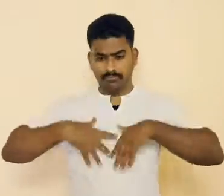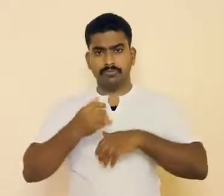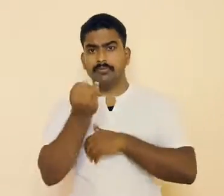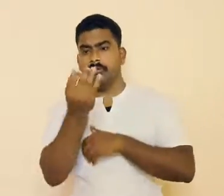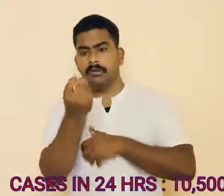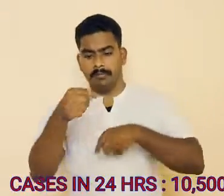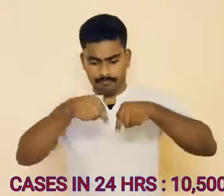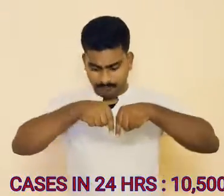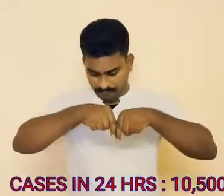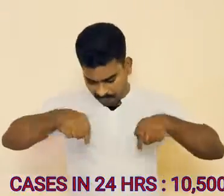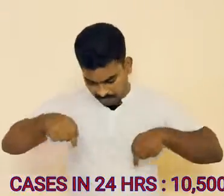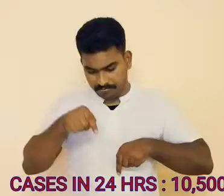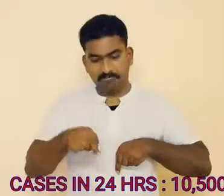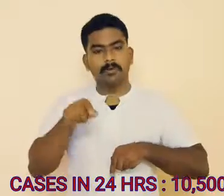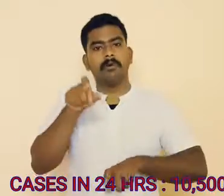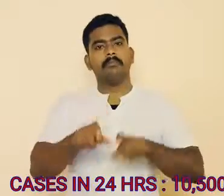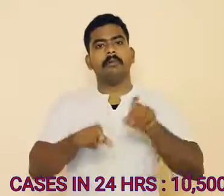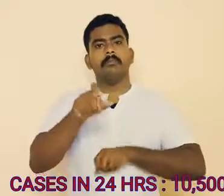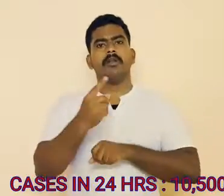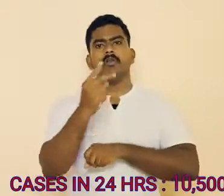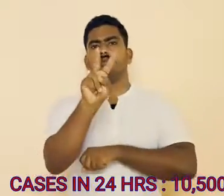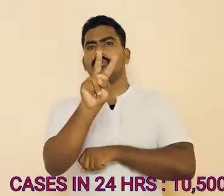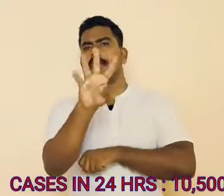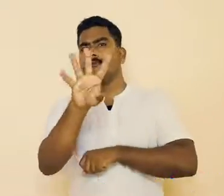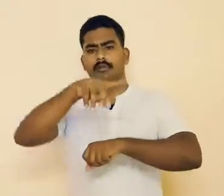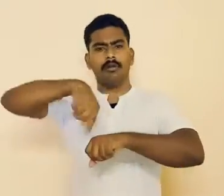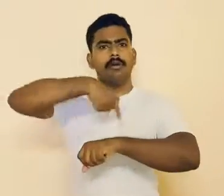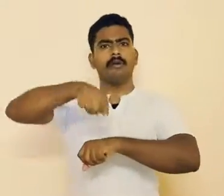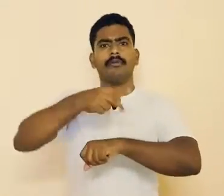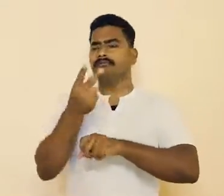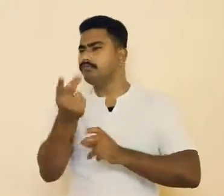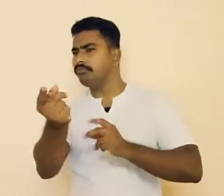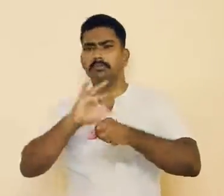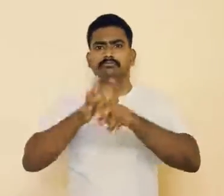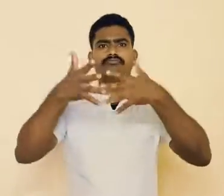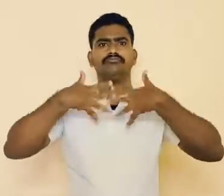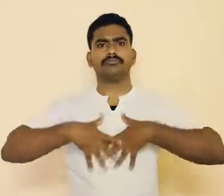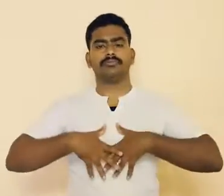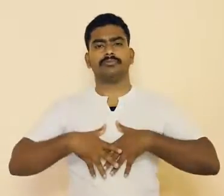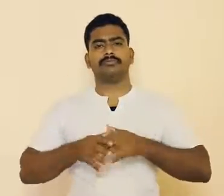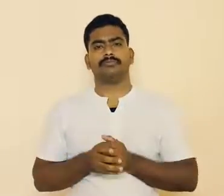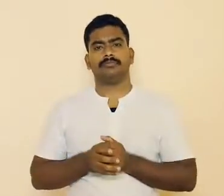24 മണിക്കൂറിൽ 1,05,000 പേർക്ക് പുതുതായി രോഗബാധ സ്ഥിരീകരിച്ചു.